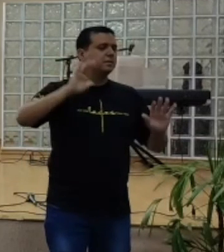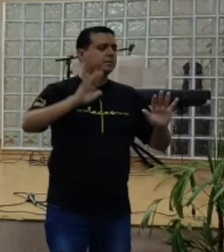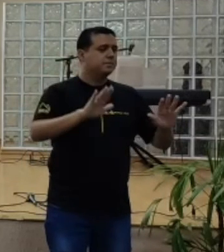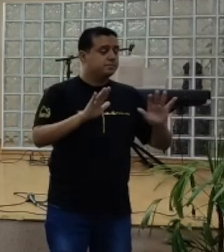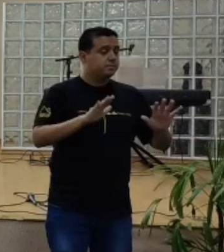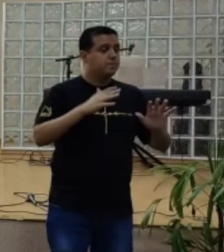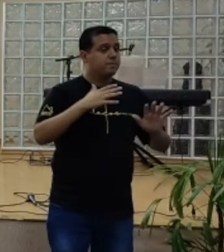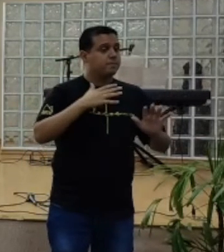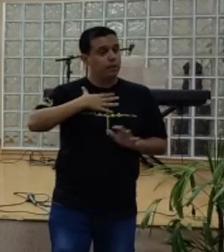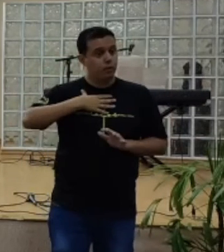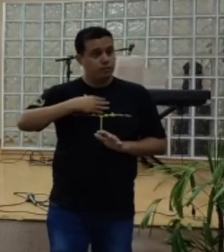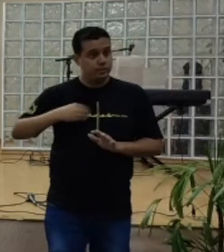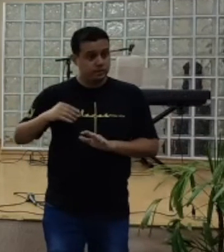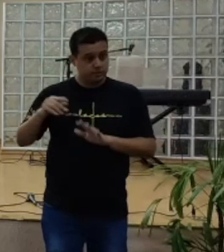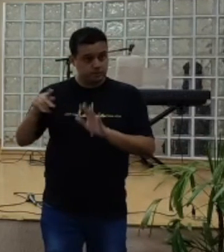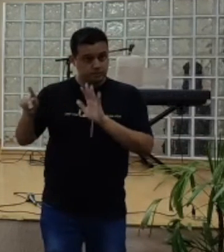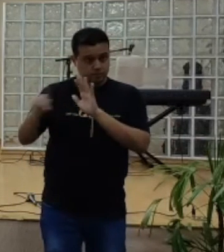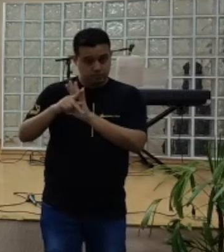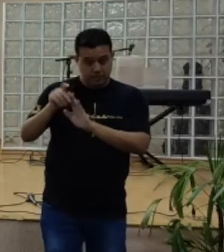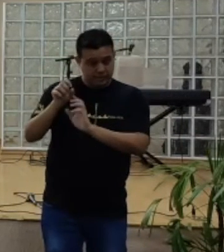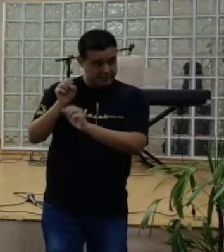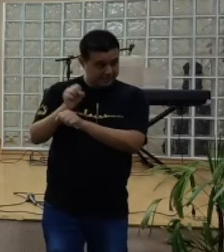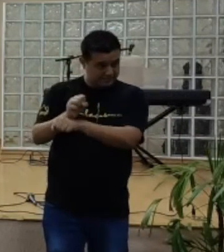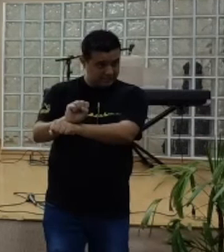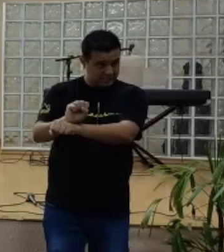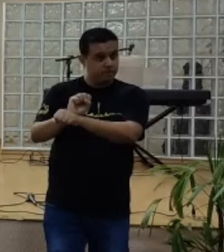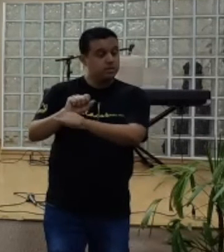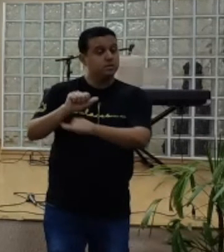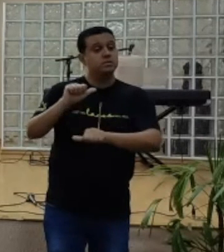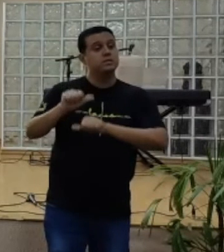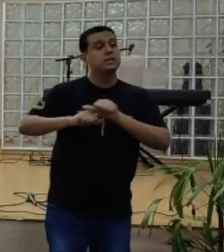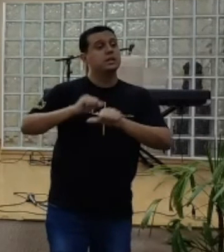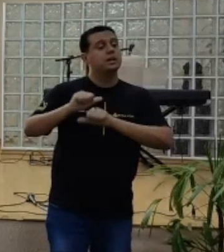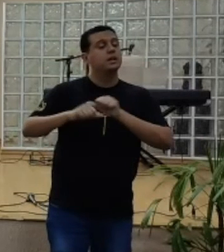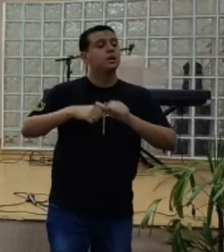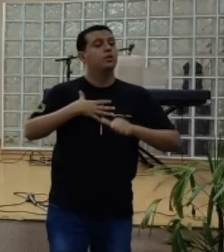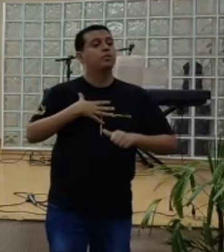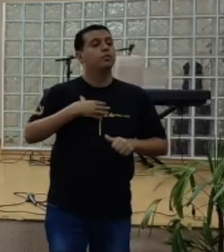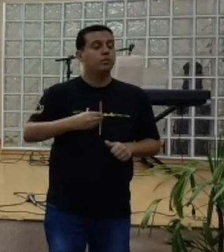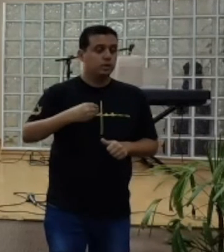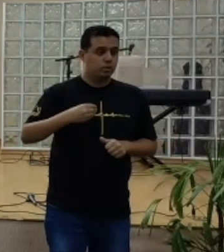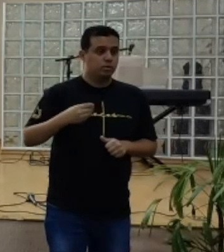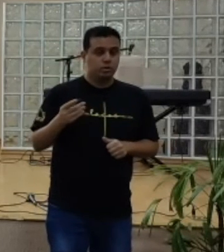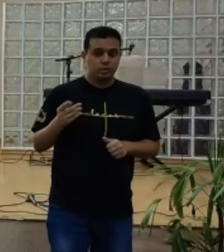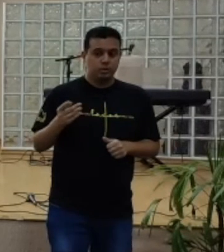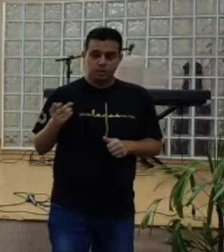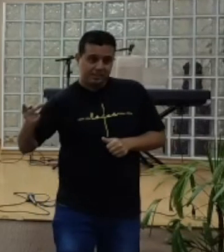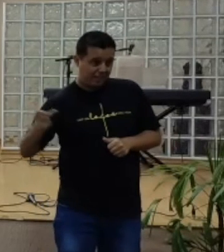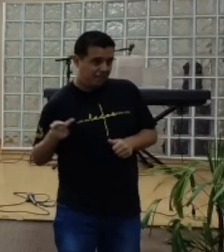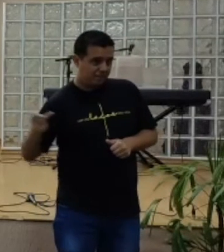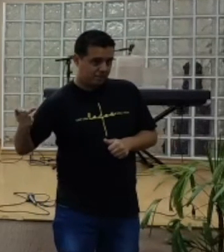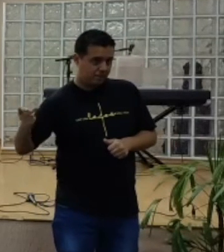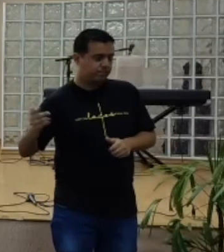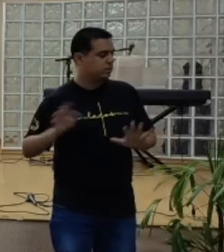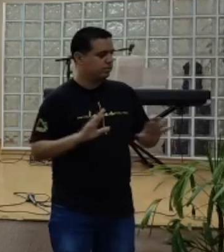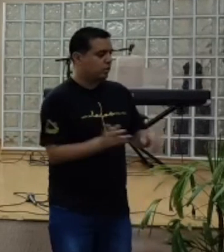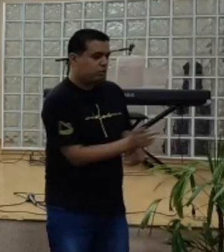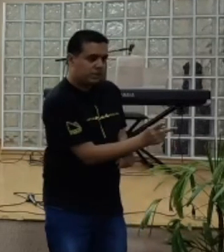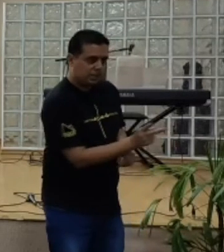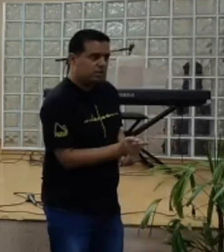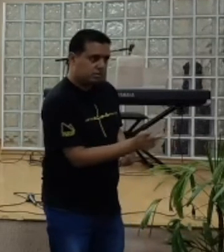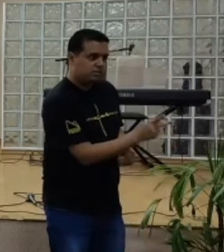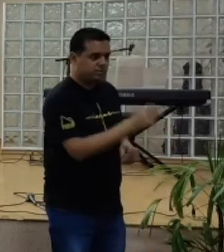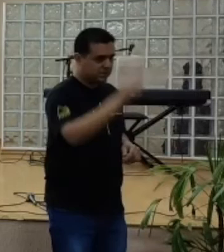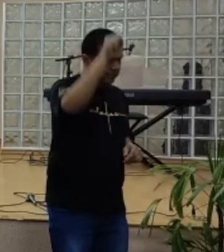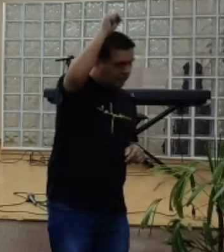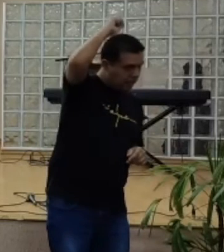da escrava seria, na verdade, o filho deles. Como a Agar